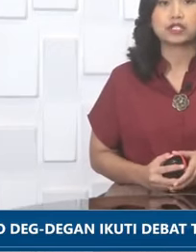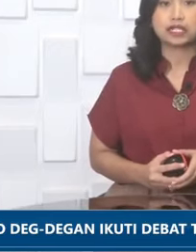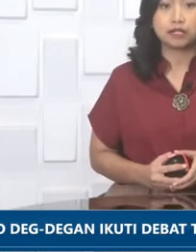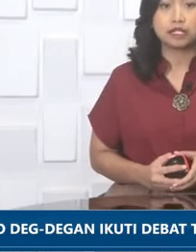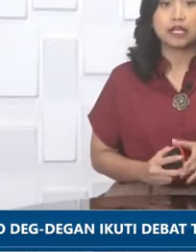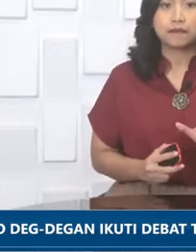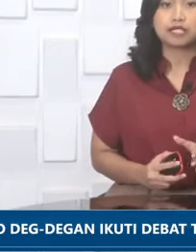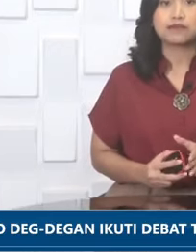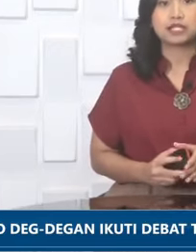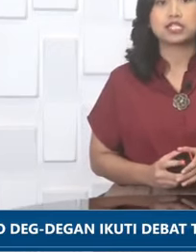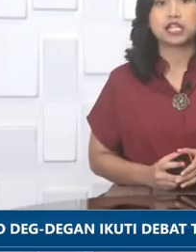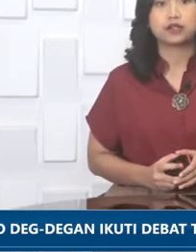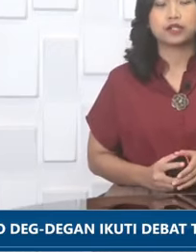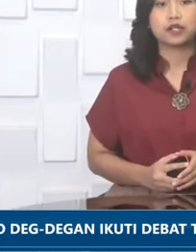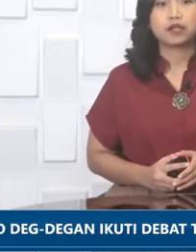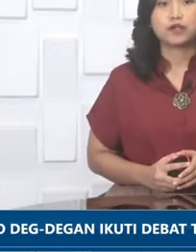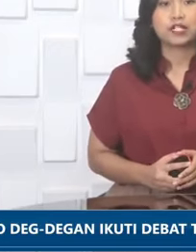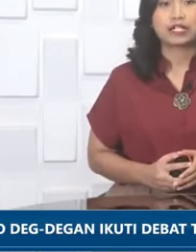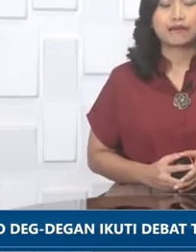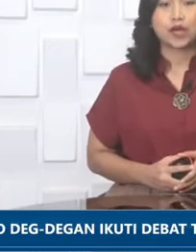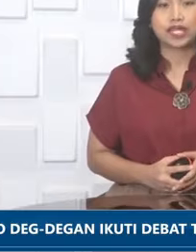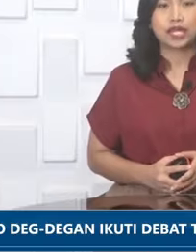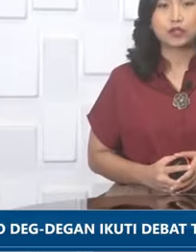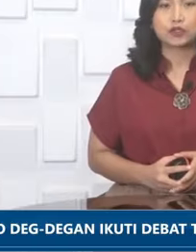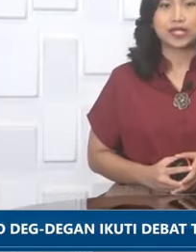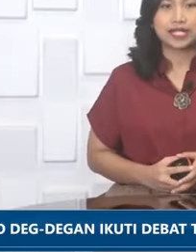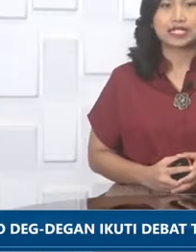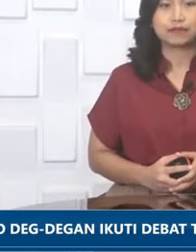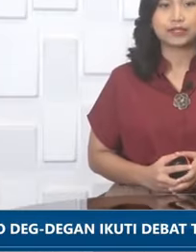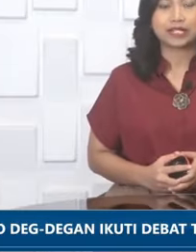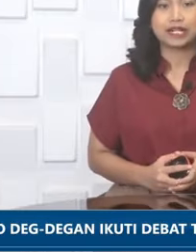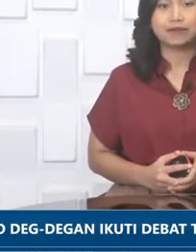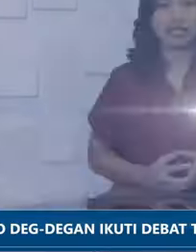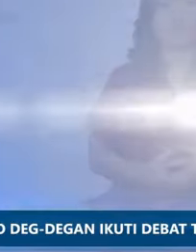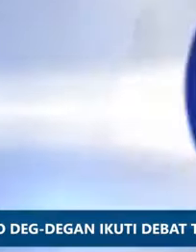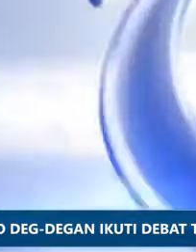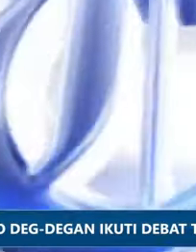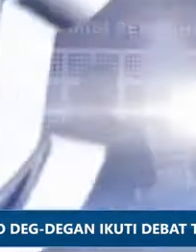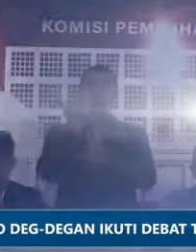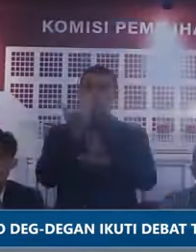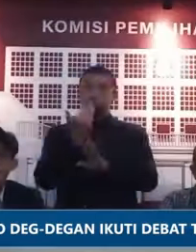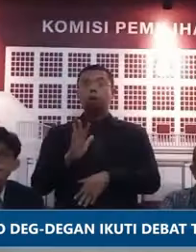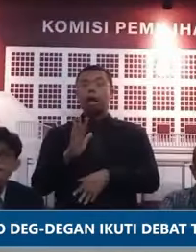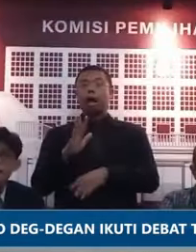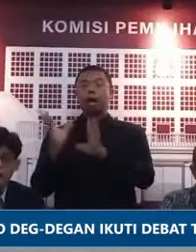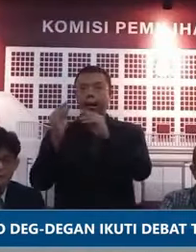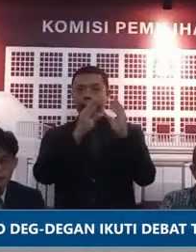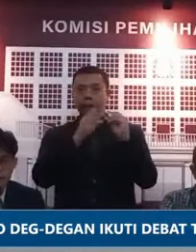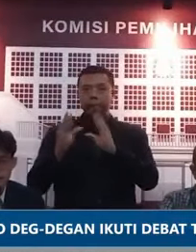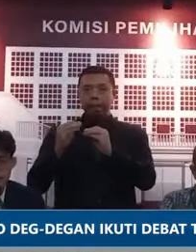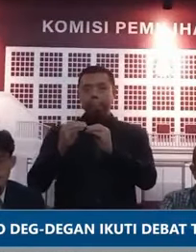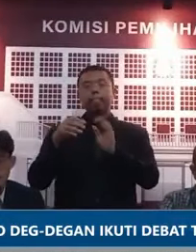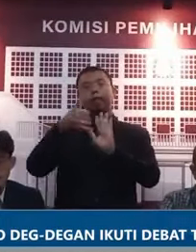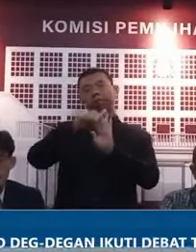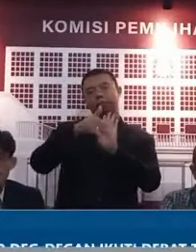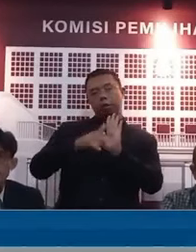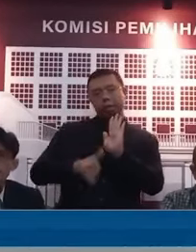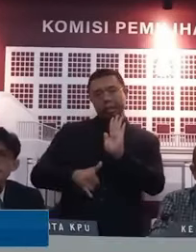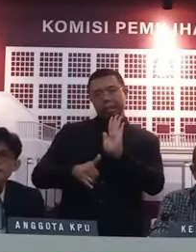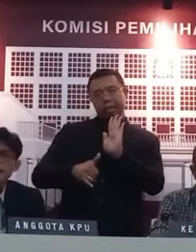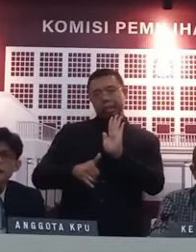atau closing statement masing-masing calon. Komisioner KPU RI Agus Melas dalam keterangan pada Jumat 2 Februari mengatakan,